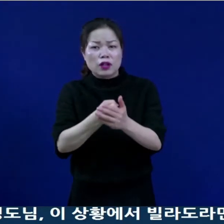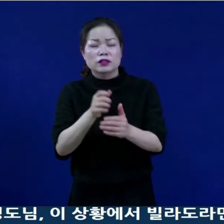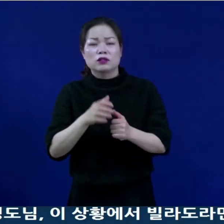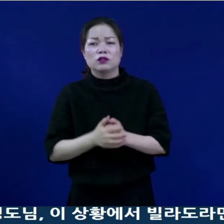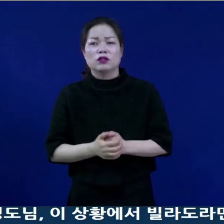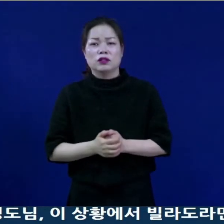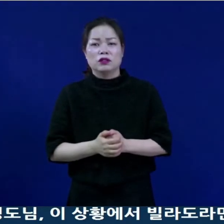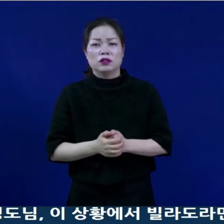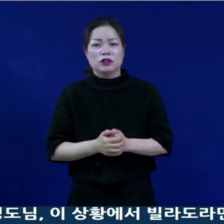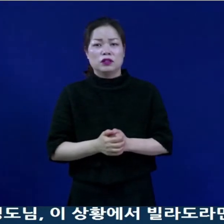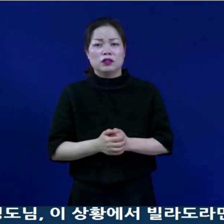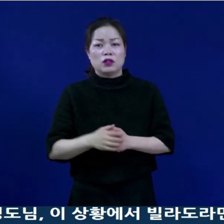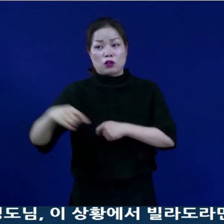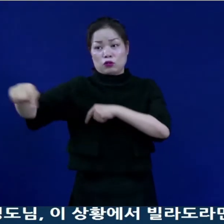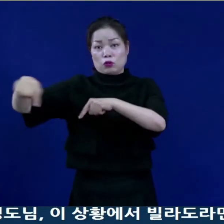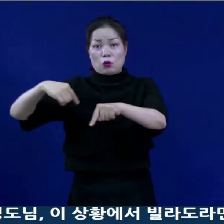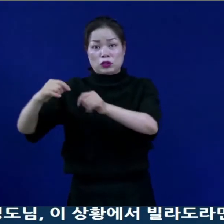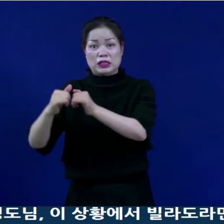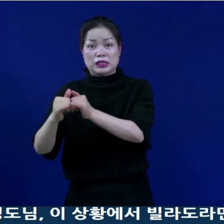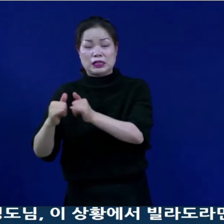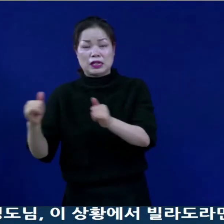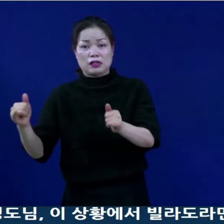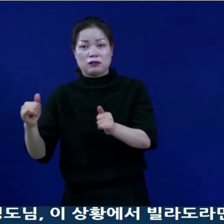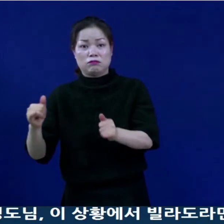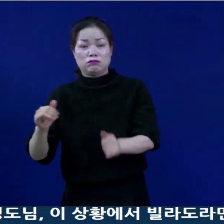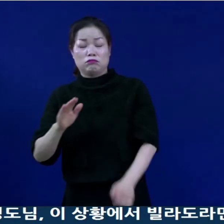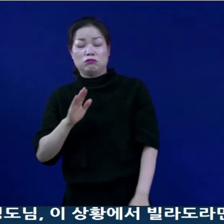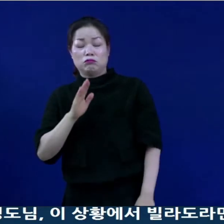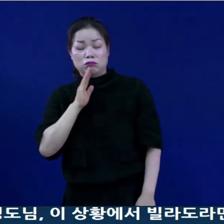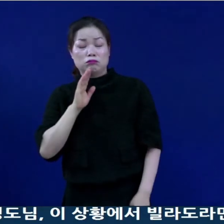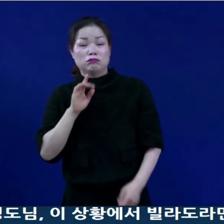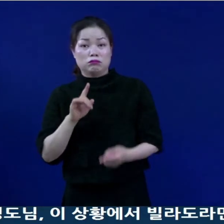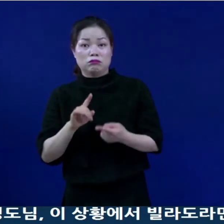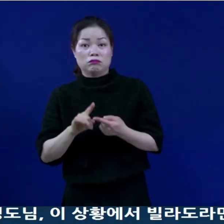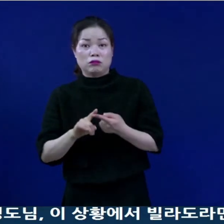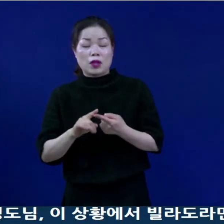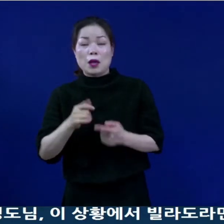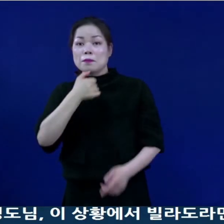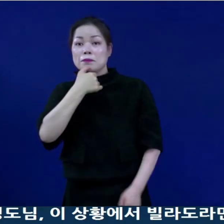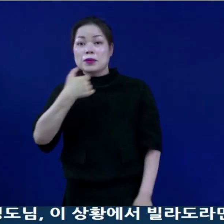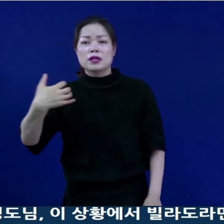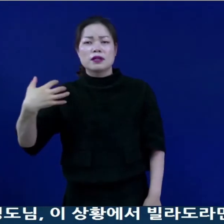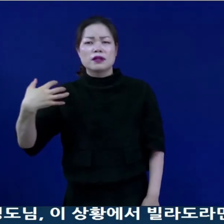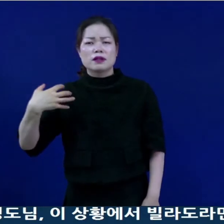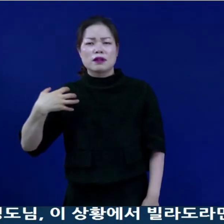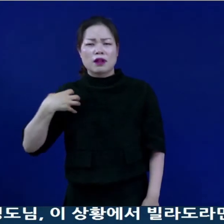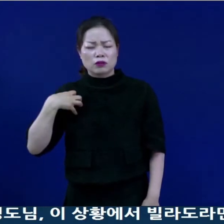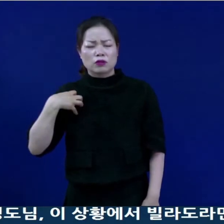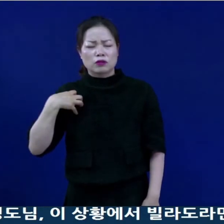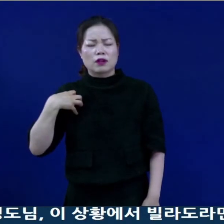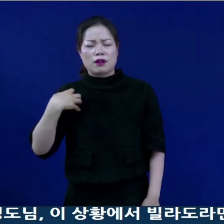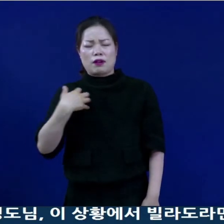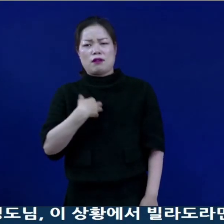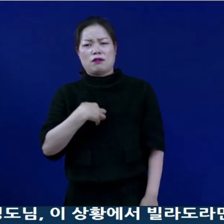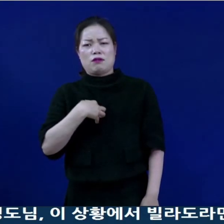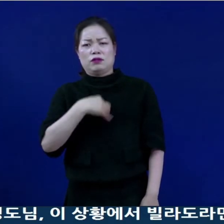것이 통치자로서 당연한 의무라는 것을 빌라도는 너무너무 잘 알고